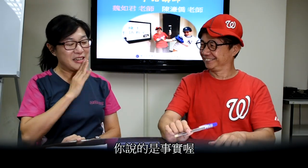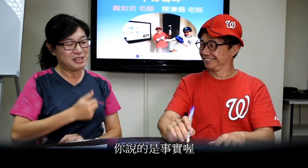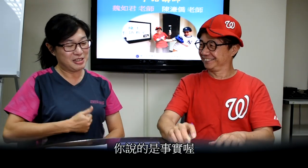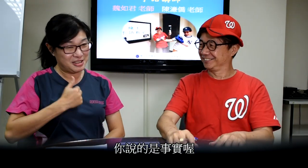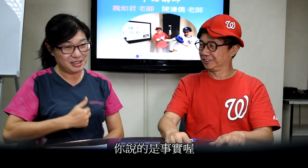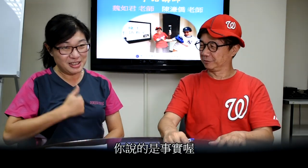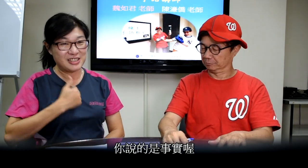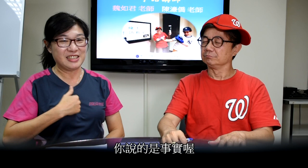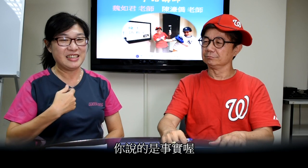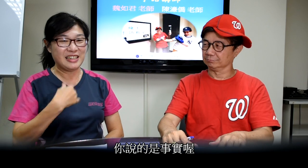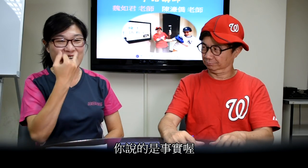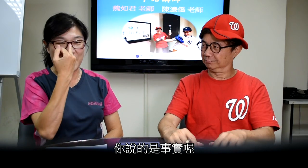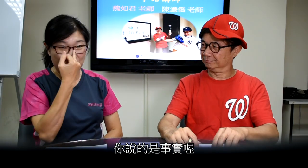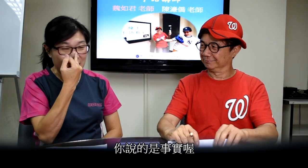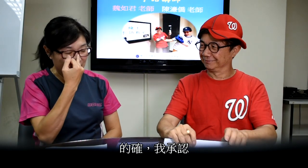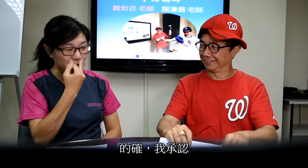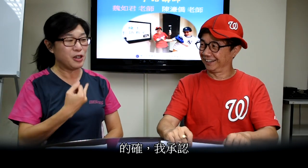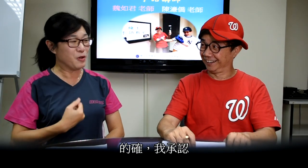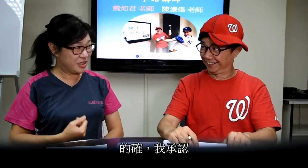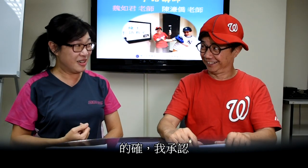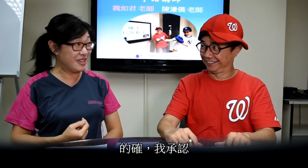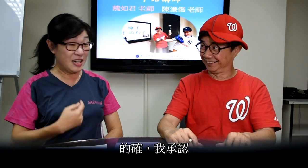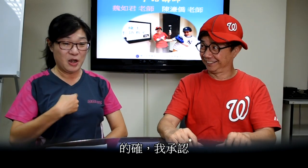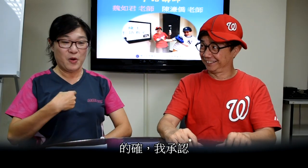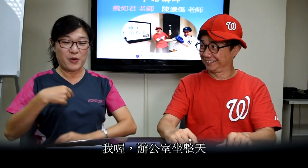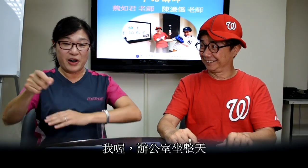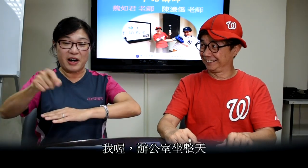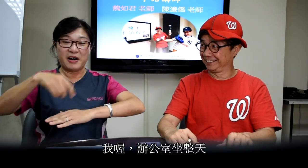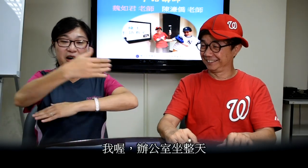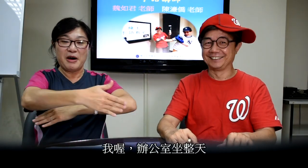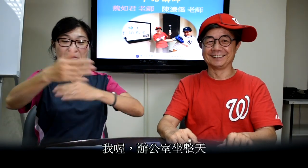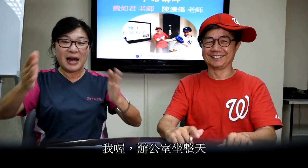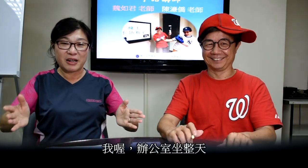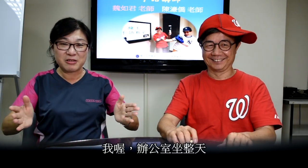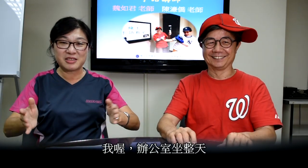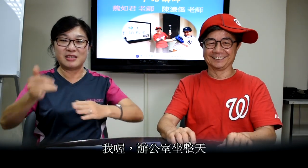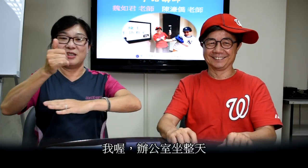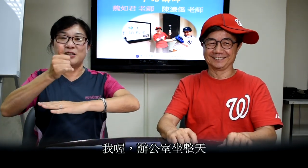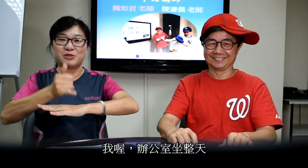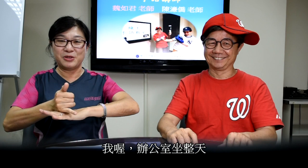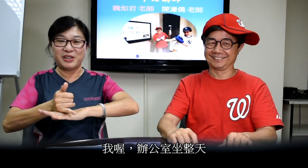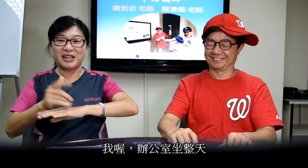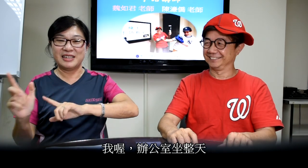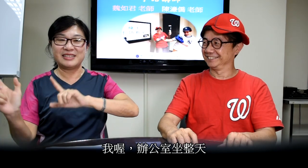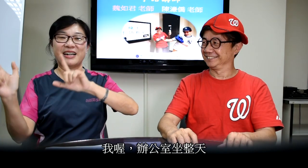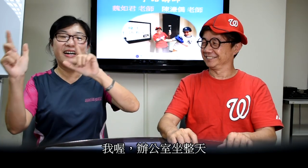是事实哦。的确，我承认我办公室坐